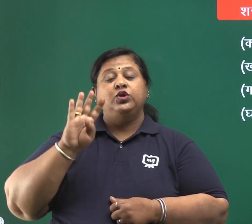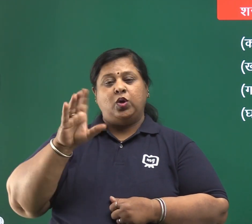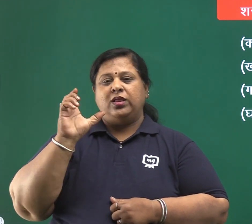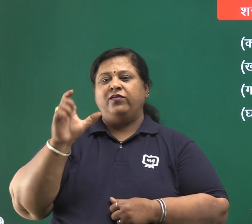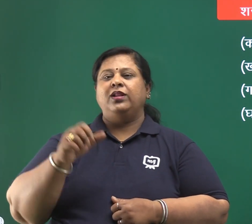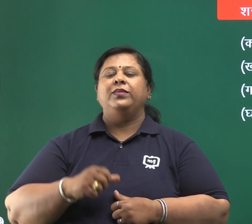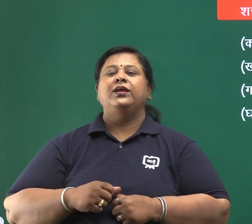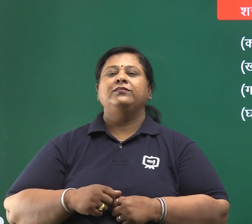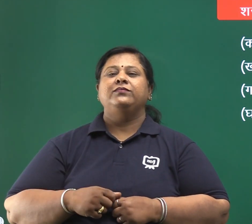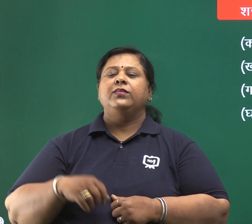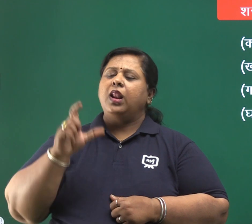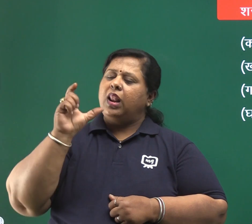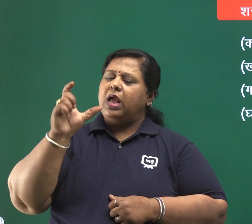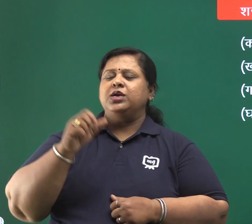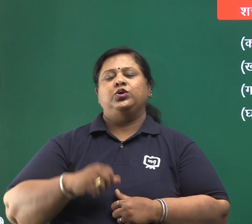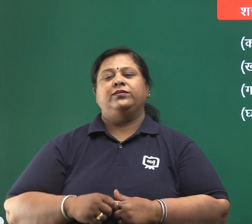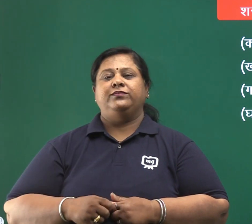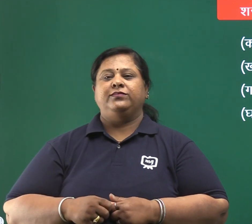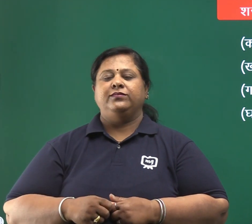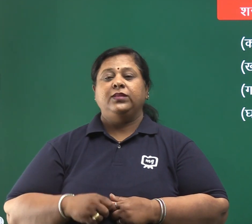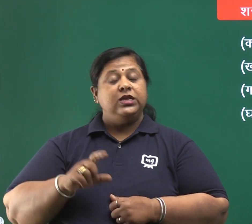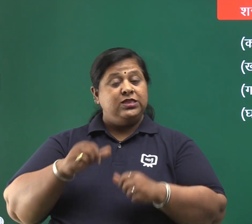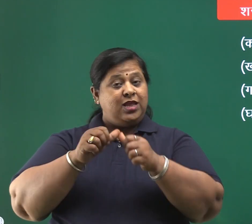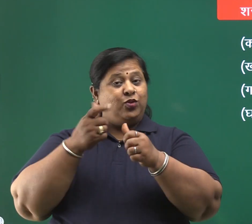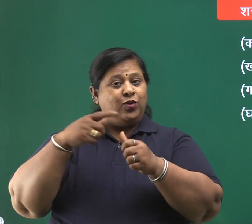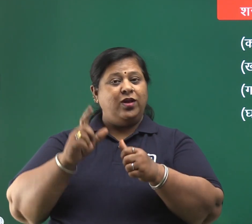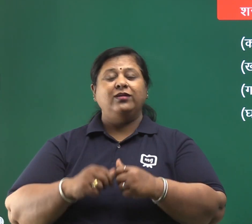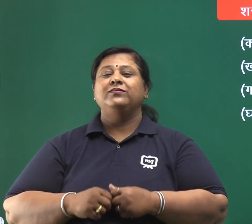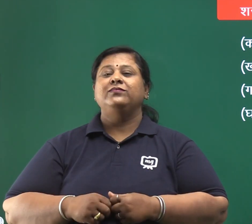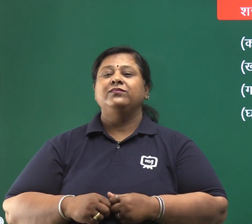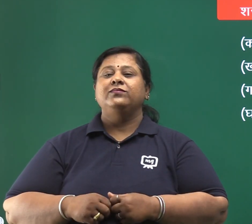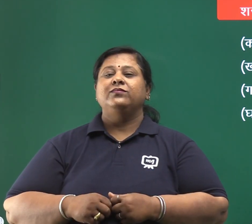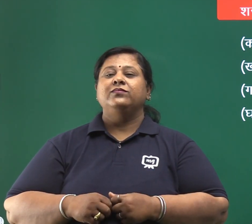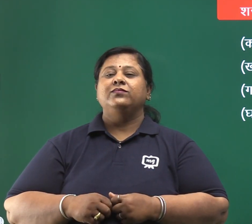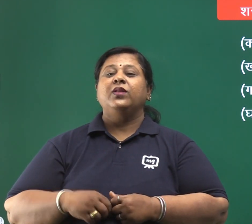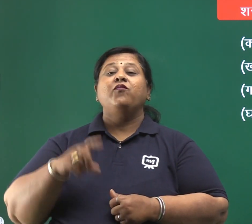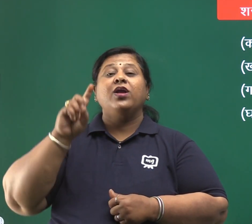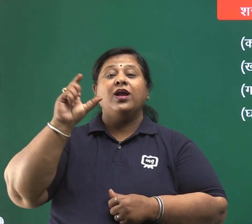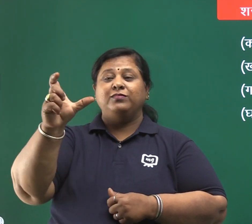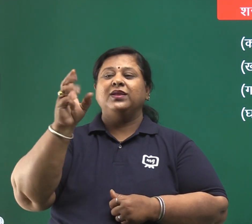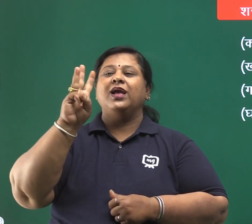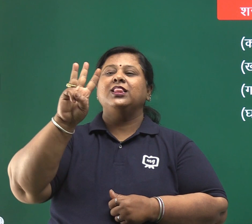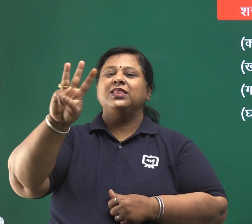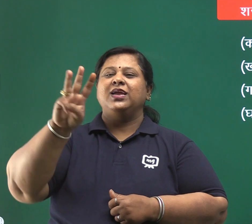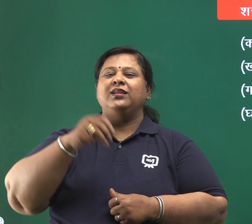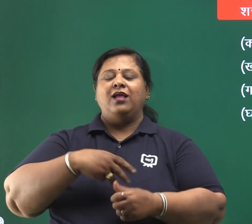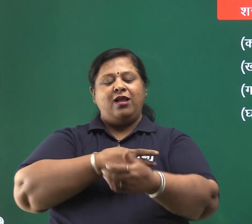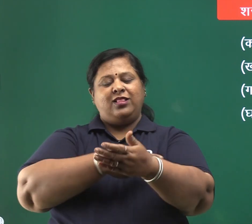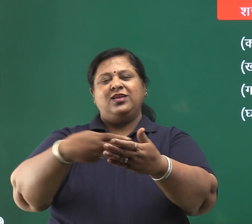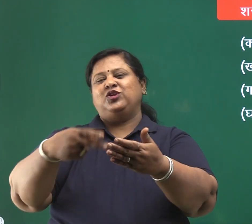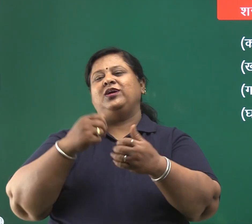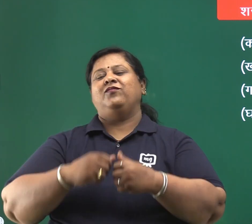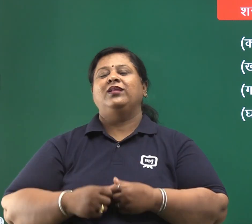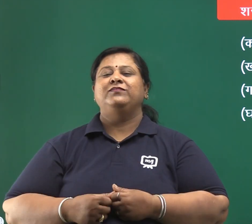चौथा विकल्प है नागार्जुन। सही उत्तर होगा विकल्प संख्या 3, यतीश